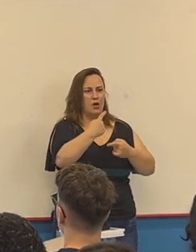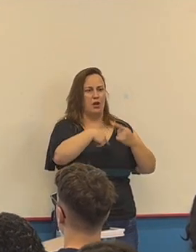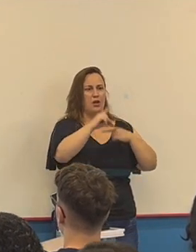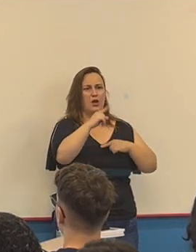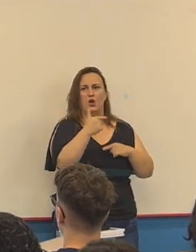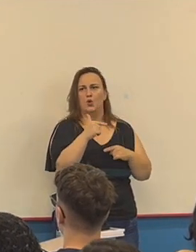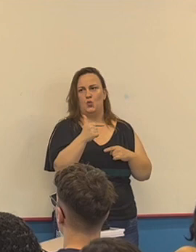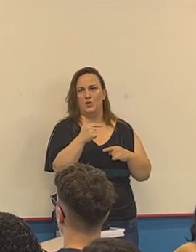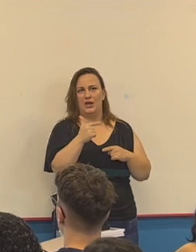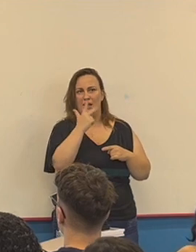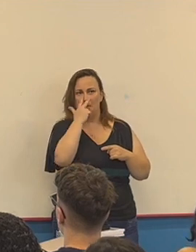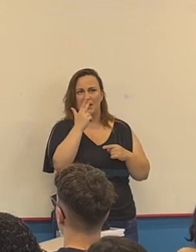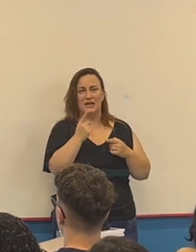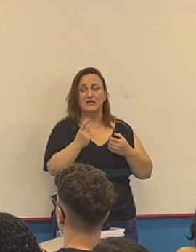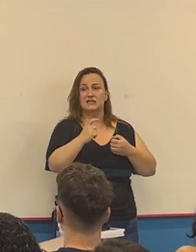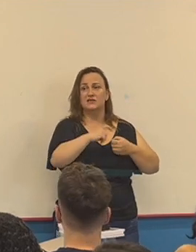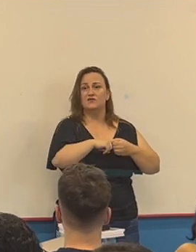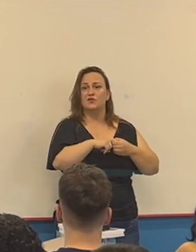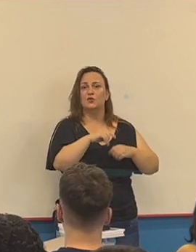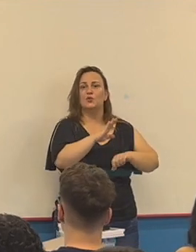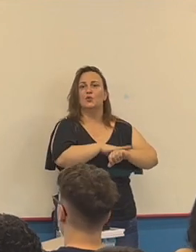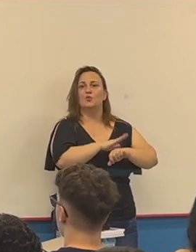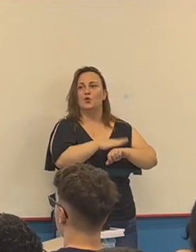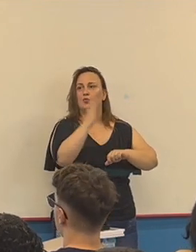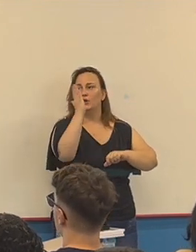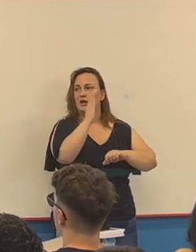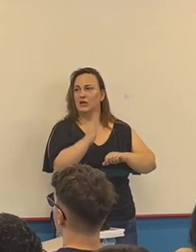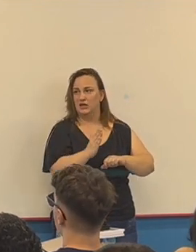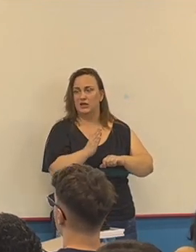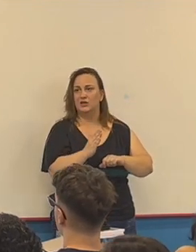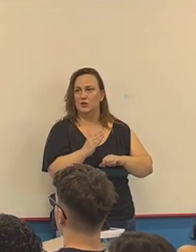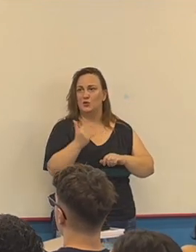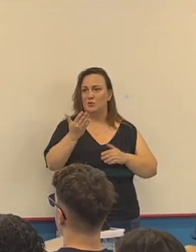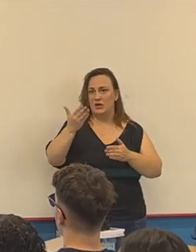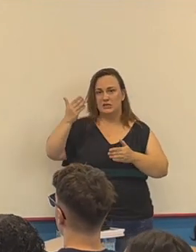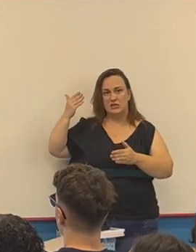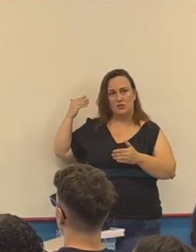Brasil colônia, entendeu? Então, por isso eu coloquei como se fosse